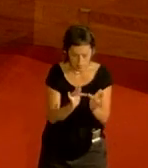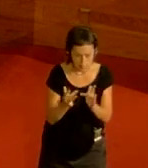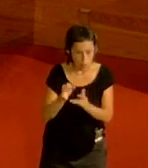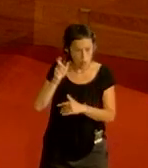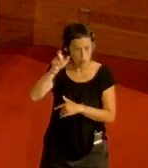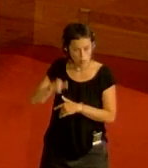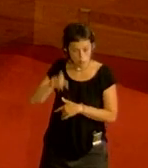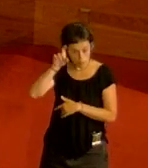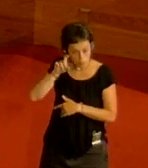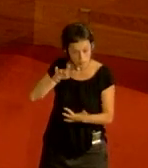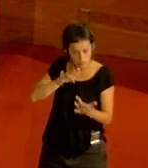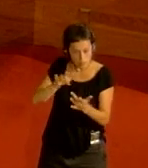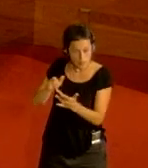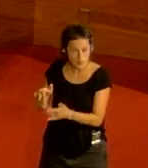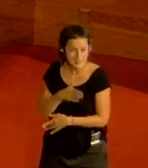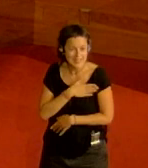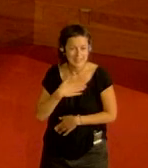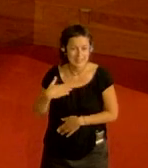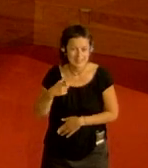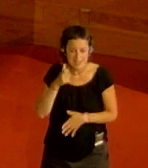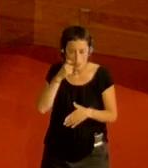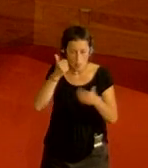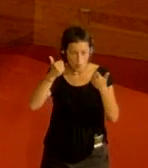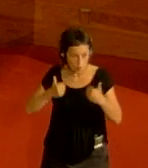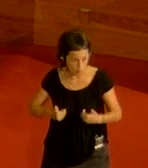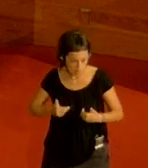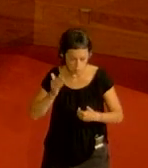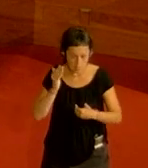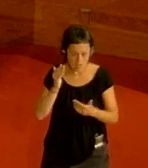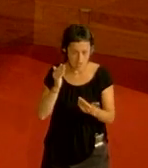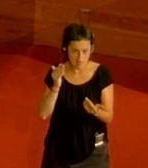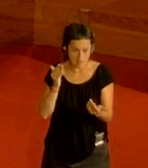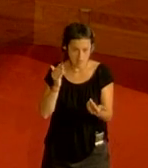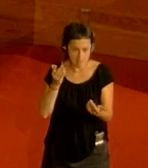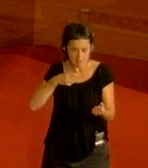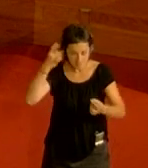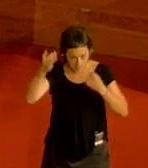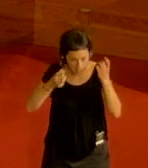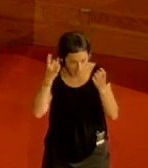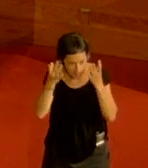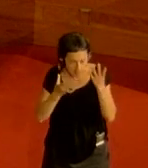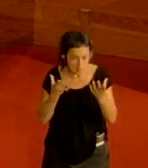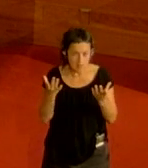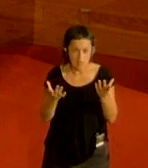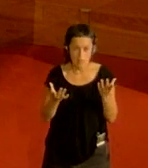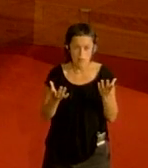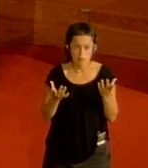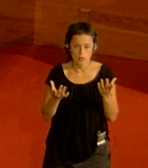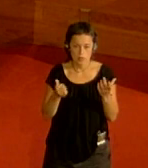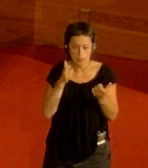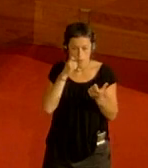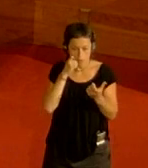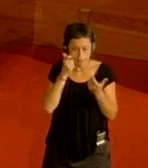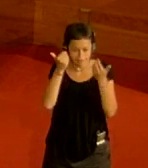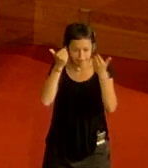es un trato humano creativo un un trato expuesto a a esa humanización que parece